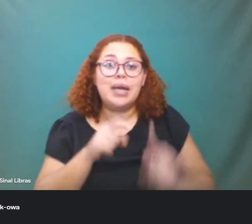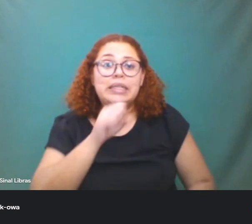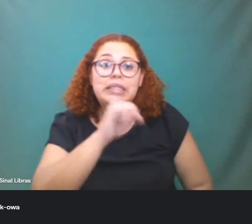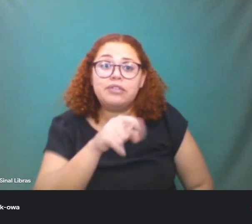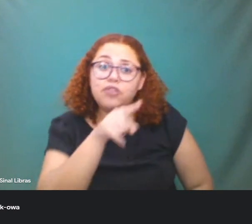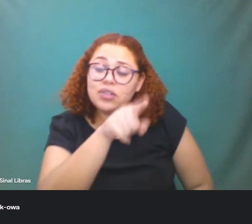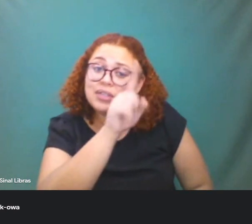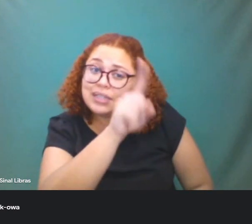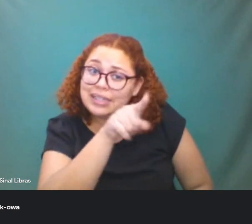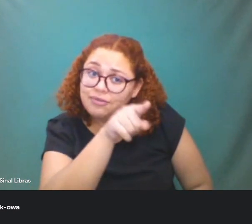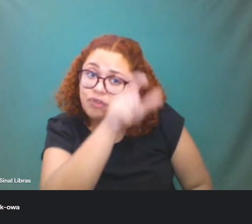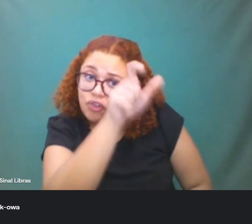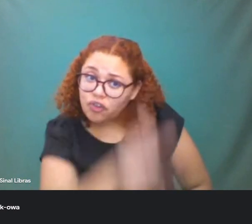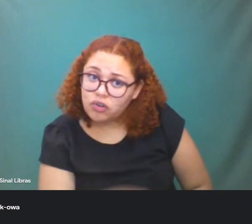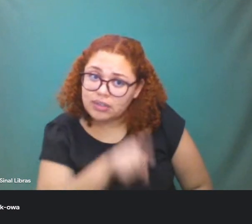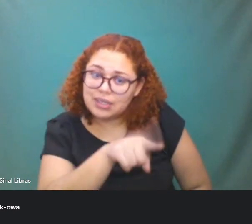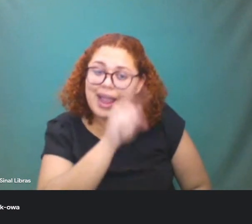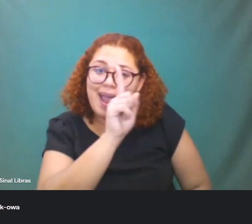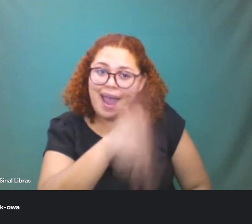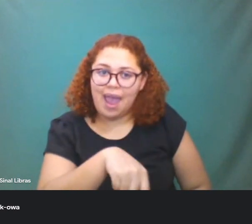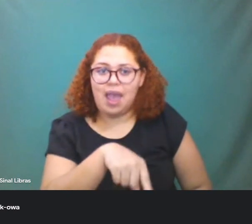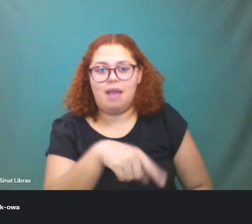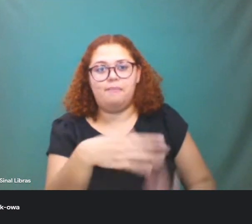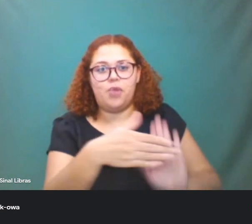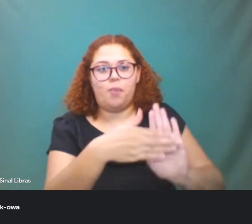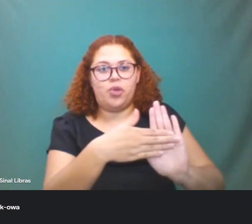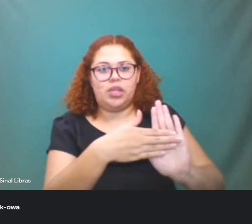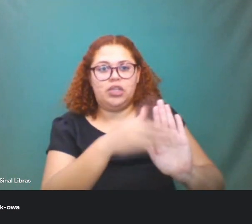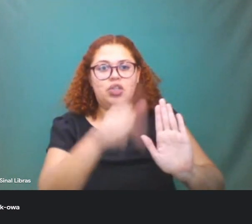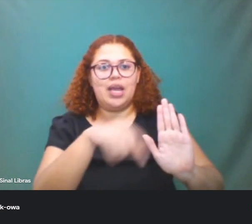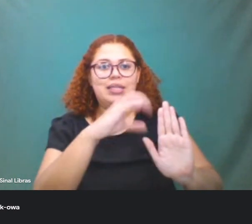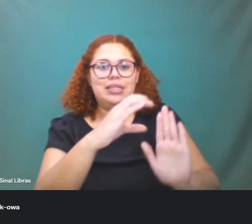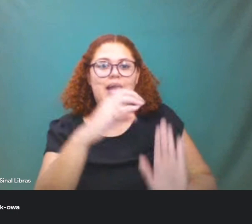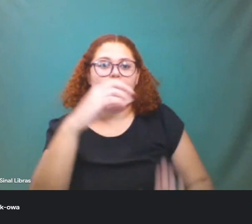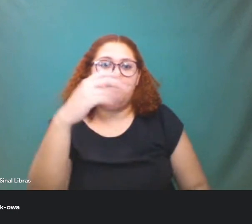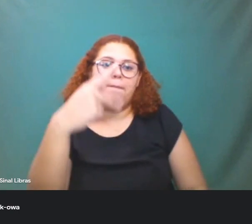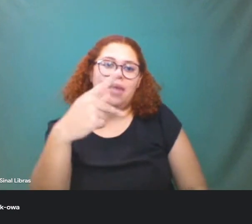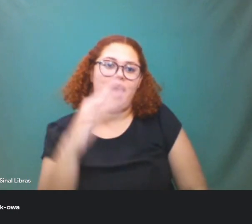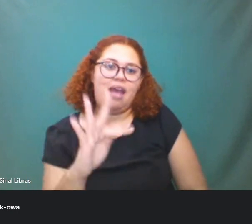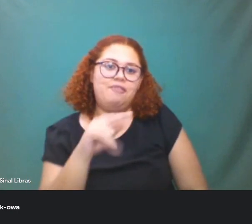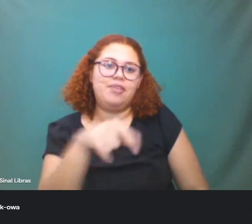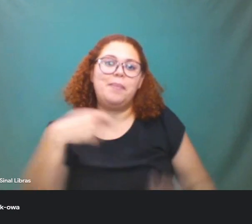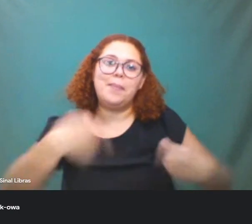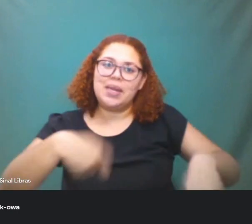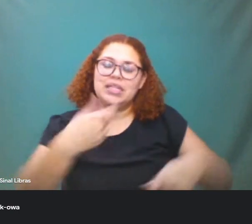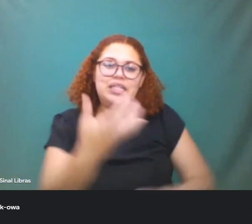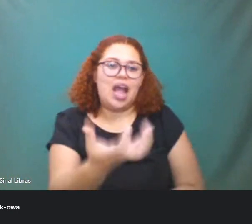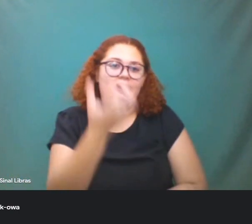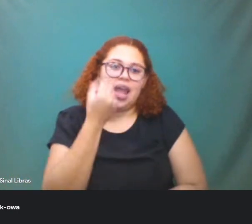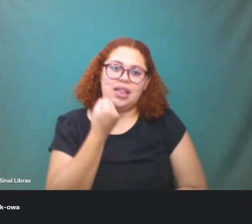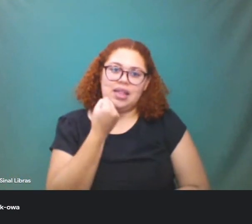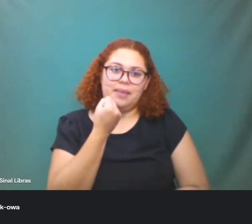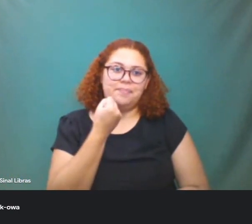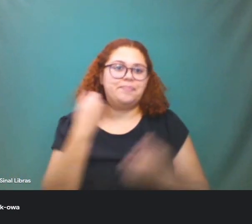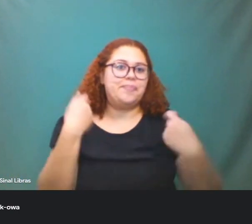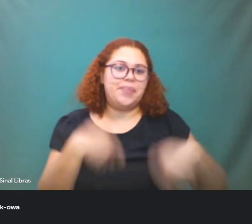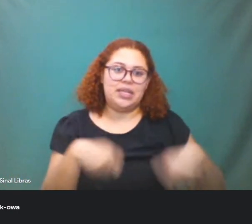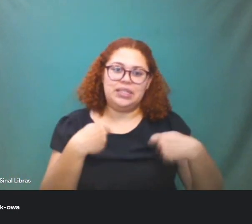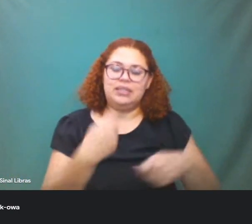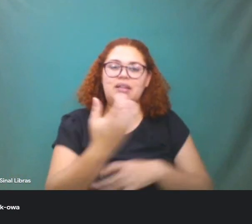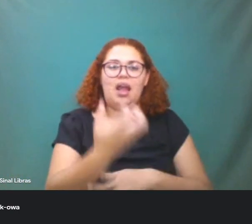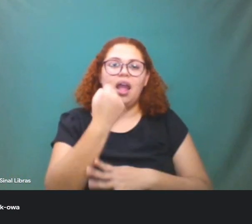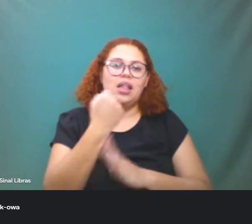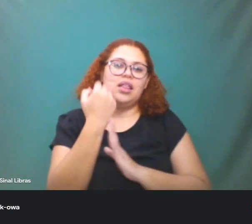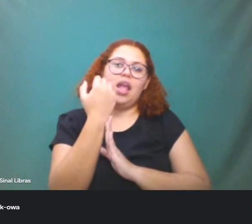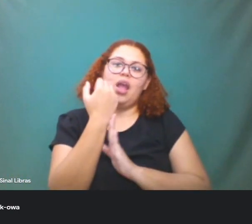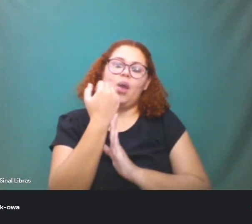você não tem nenhum dos dois, é CPF, a gente tem que reter. Isso não é uma escolha. E a gente entende, do ponto de vista